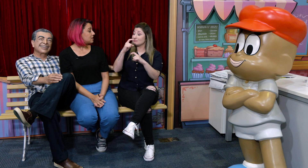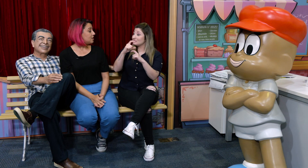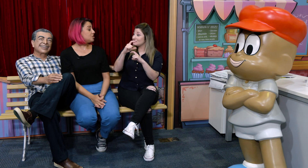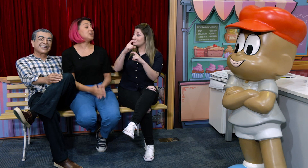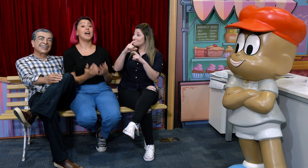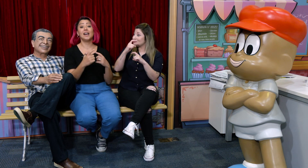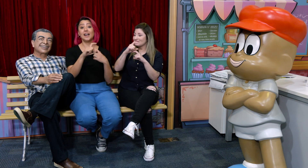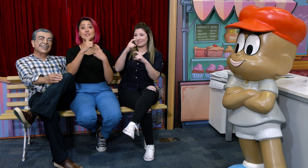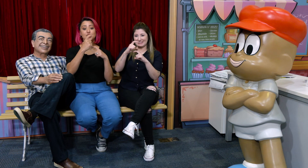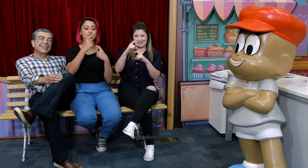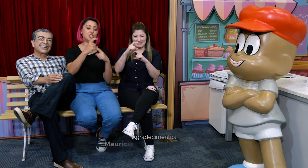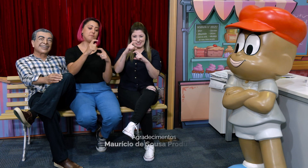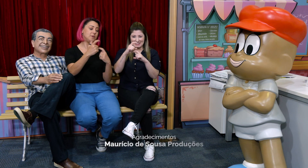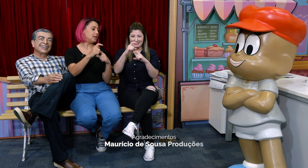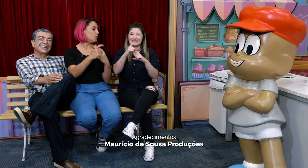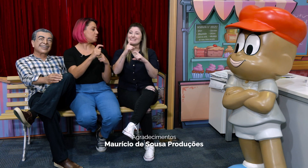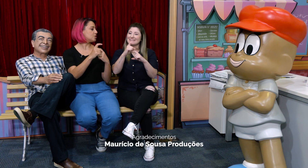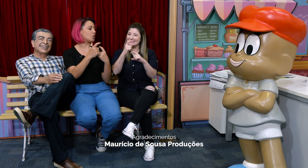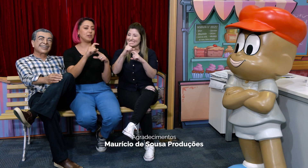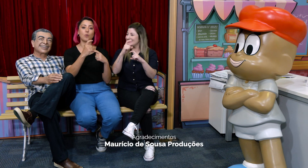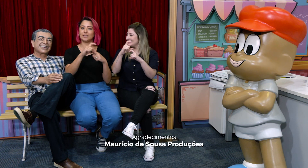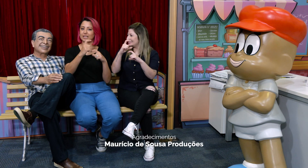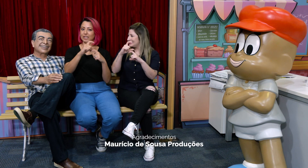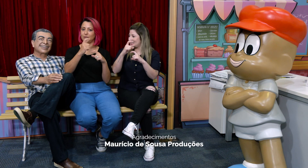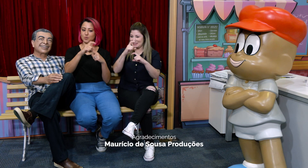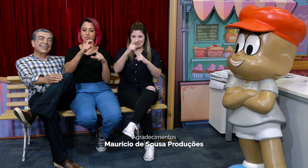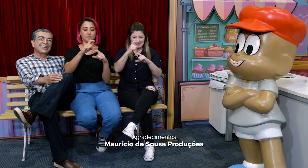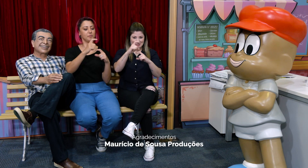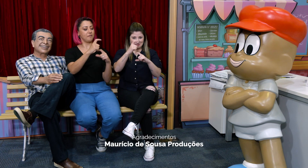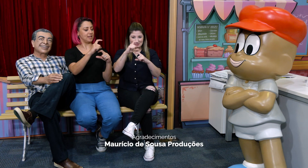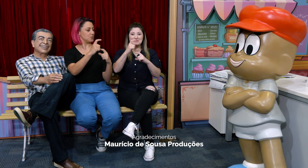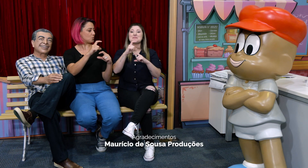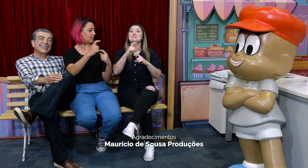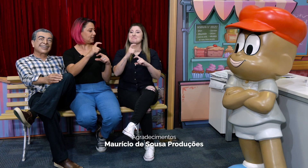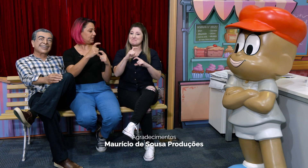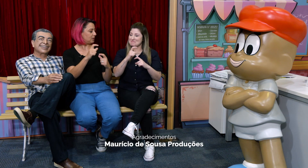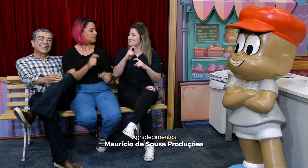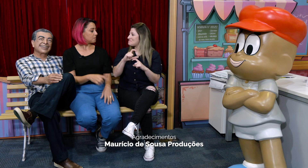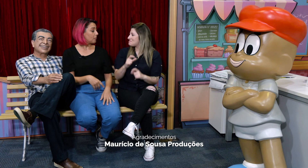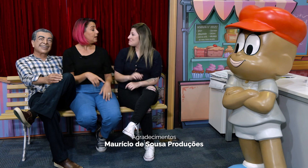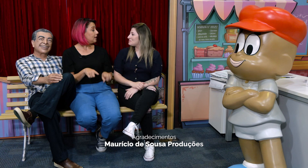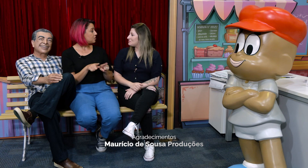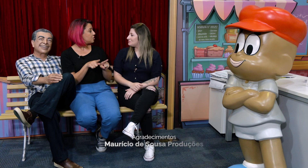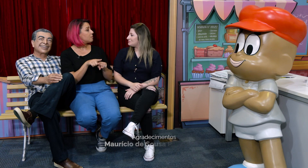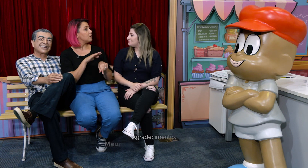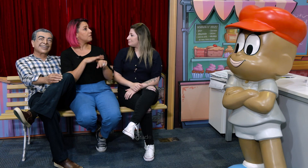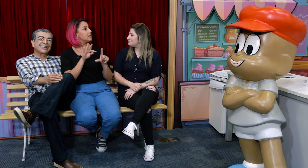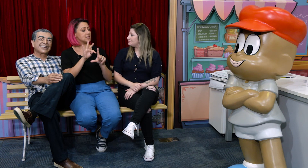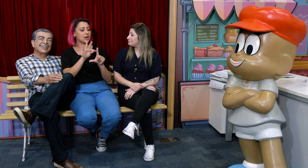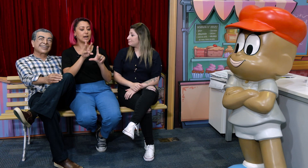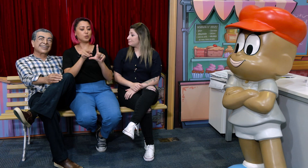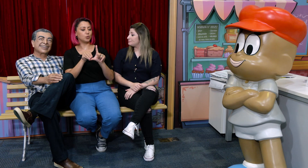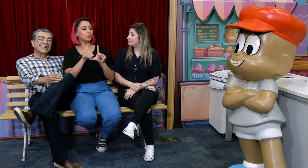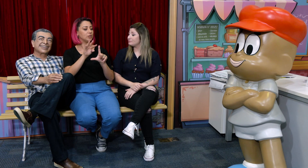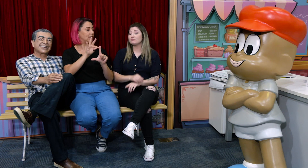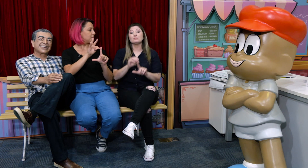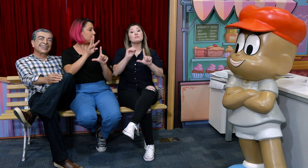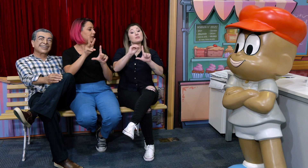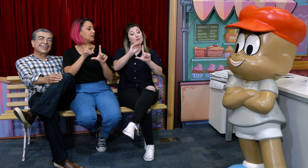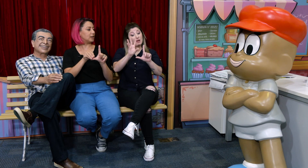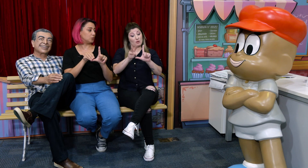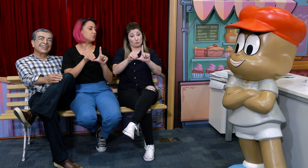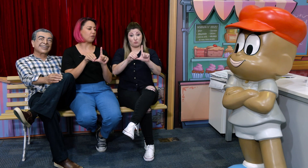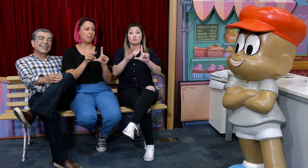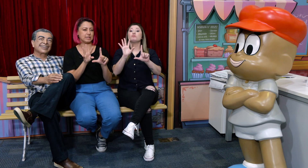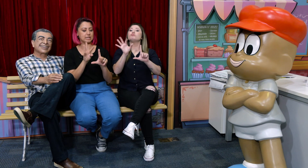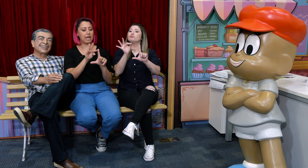Agora os sinais de gibi ou de história em quadrinhos. Faz os quadrinhos. E a gente também fez cartoon, né? Foi